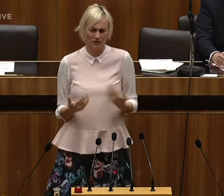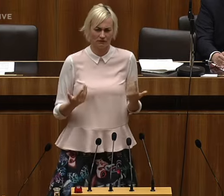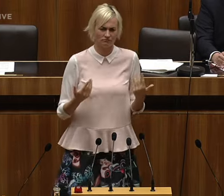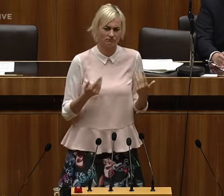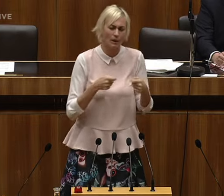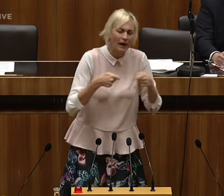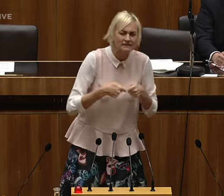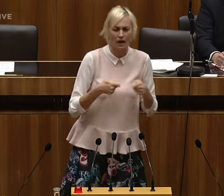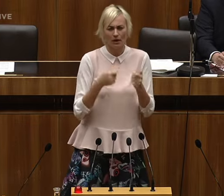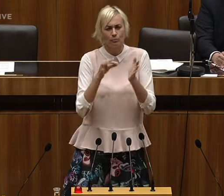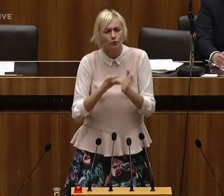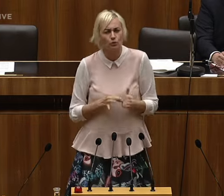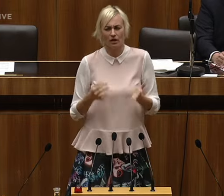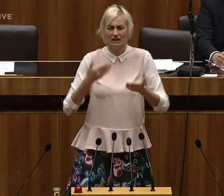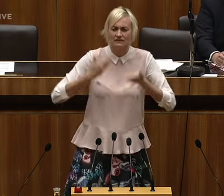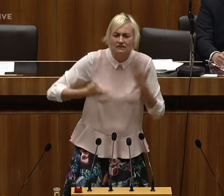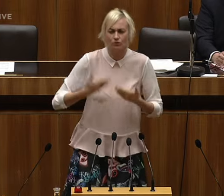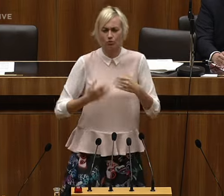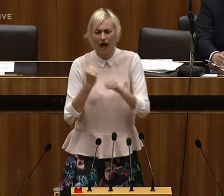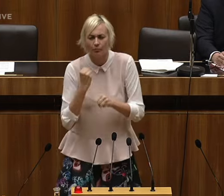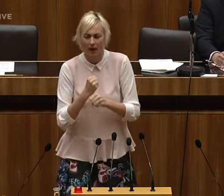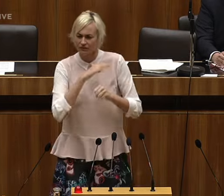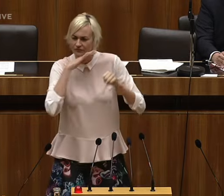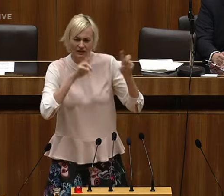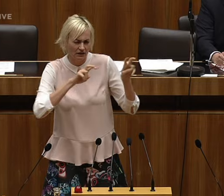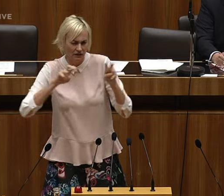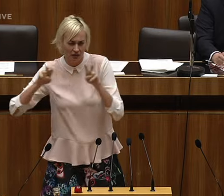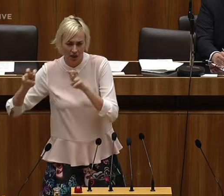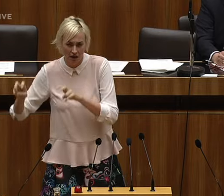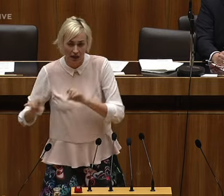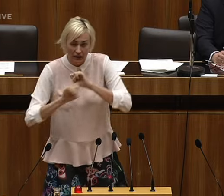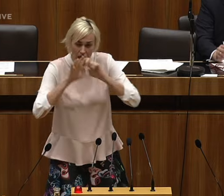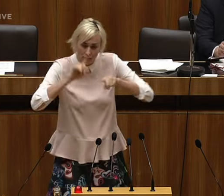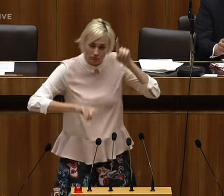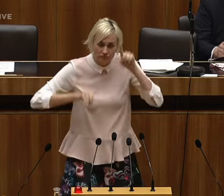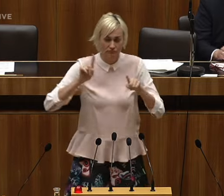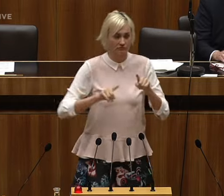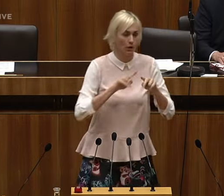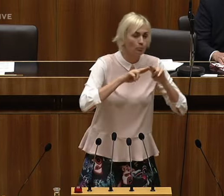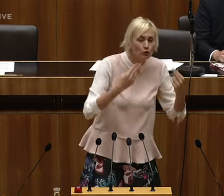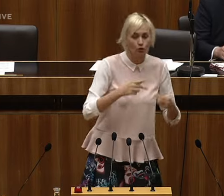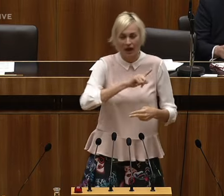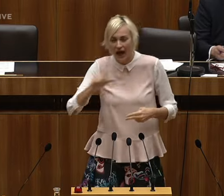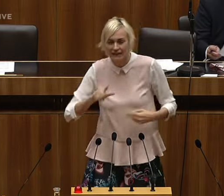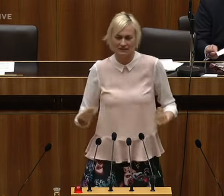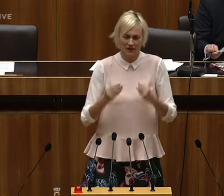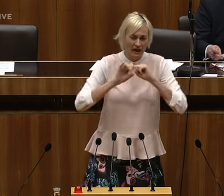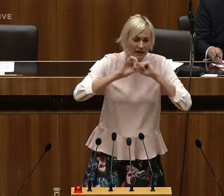Mitarbeiter und Mitarbeiterinnen tun hier sehr viel. Es sind viele Maßnahmen, viele Sitzungen, viele Gremien und Arbeitsgruppen, ganz, ganz viele.